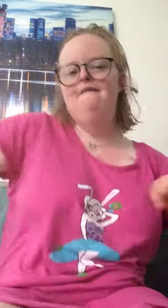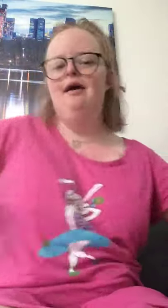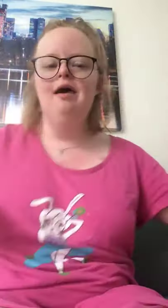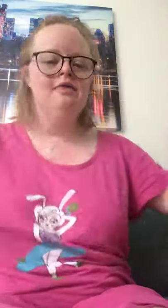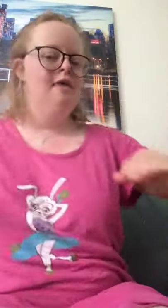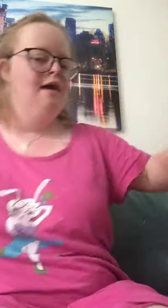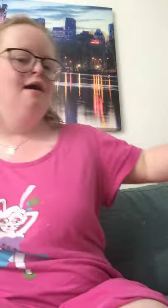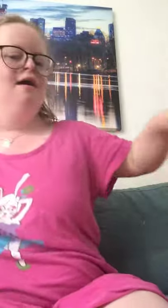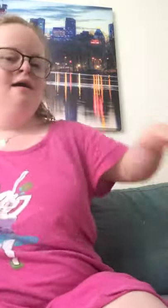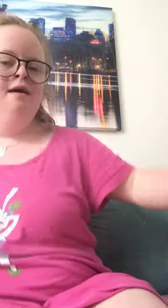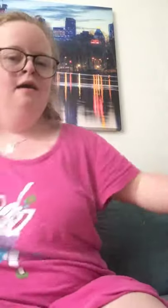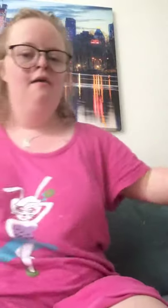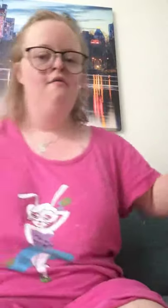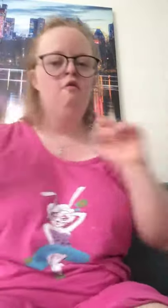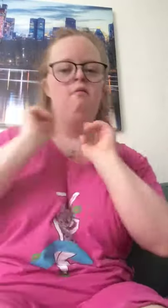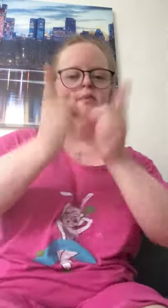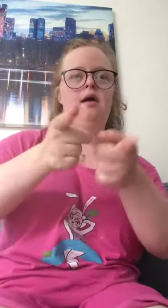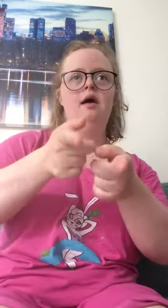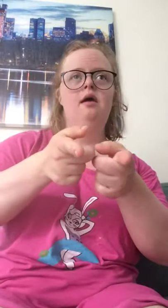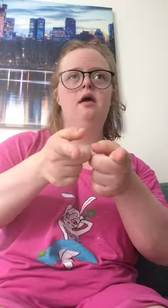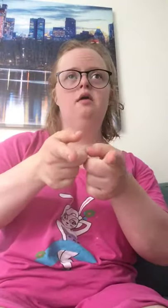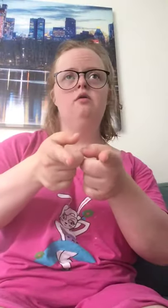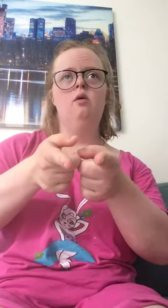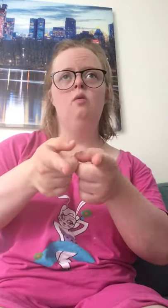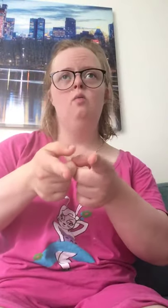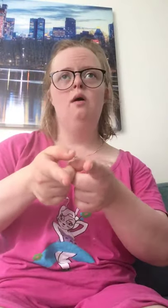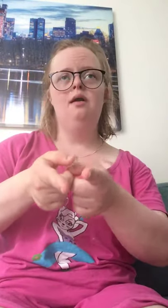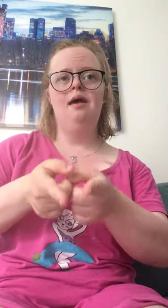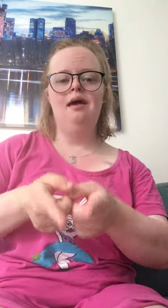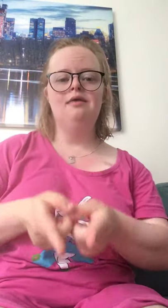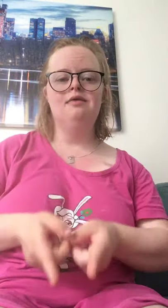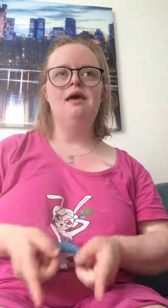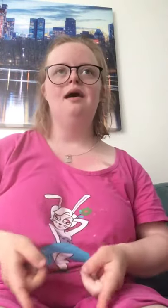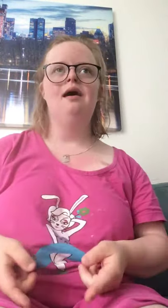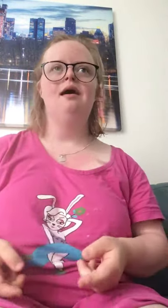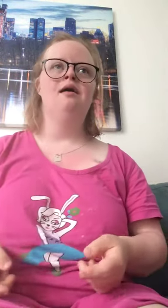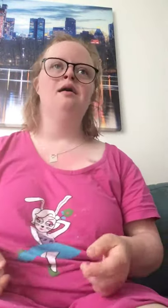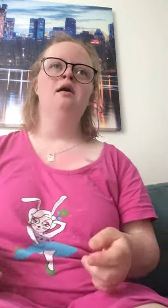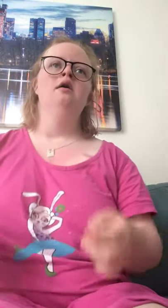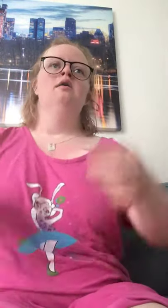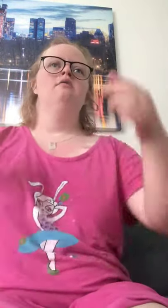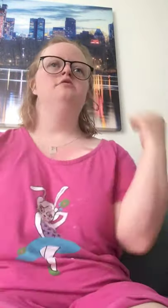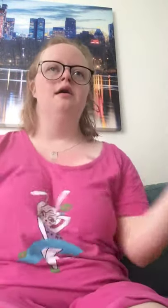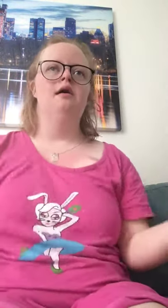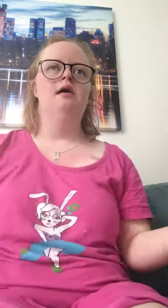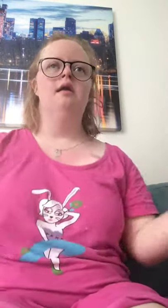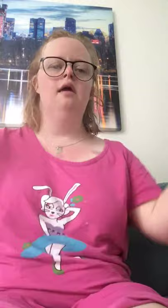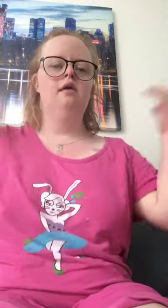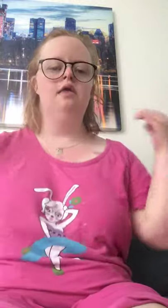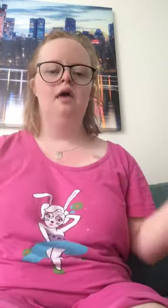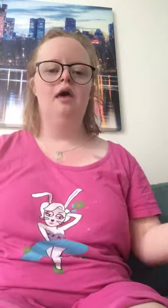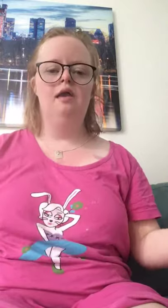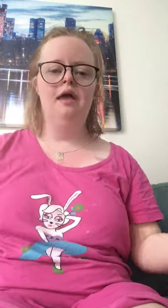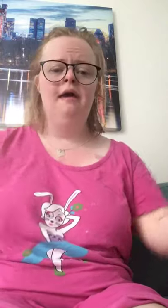vända För mig är du en enda Men kärlek den är